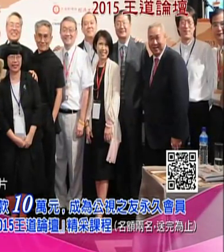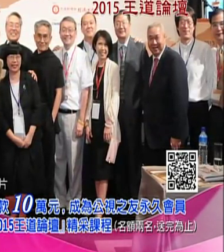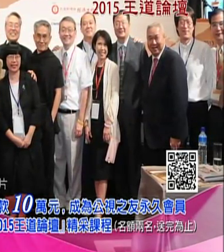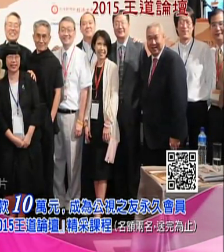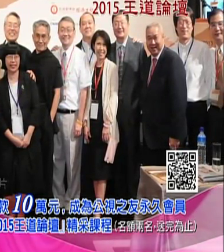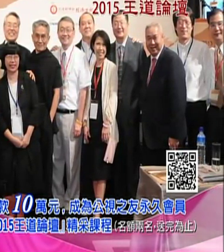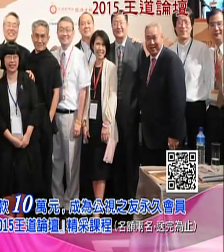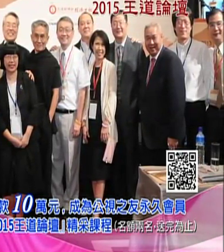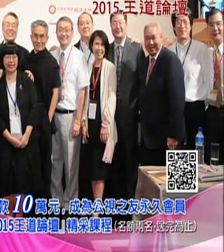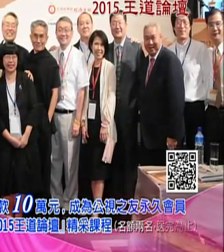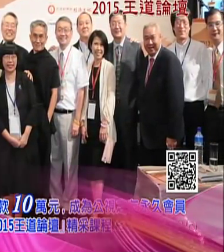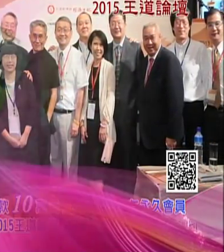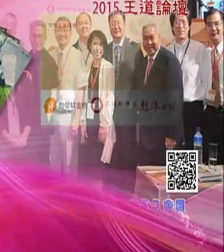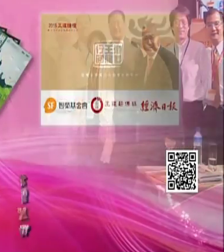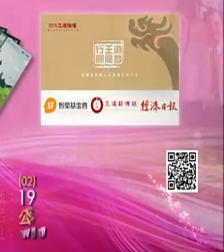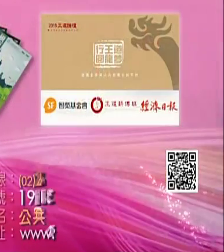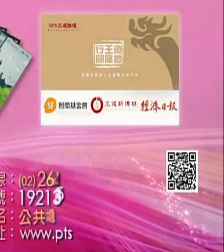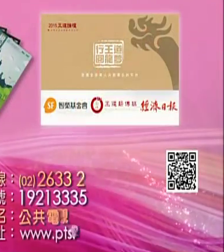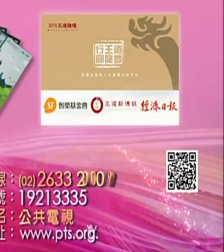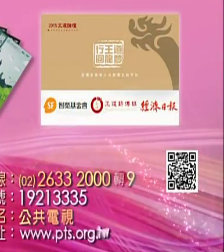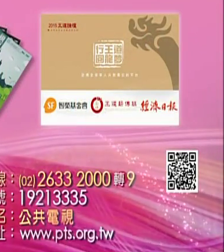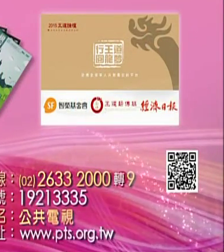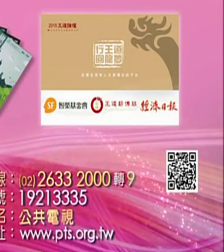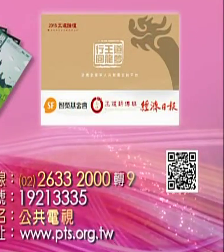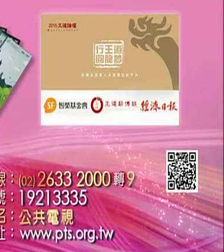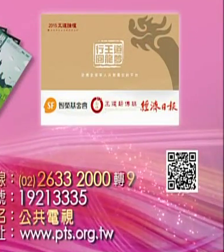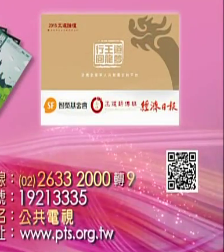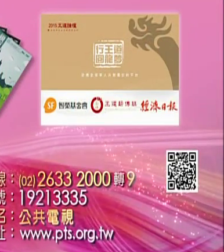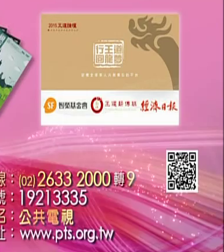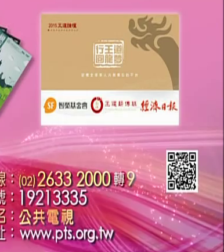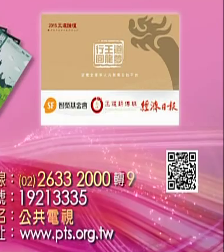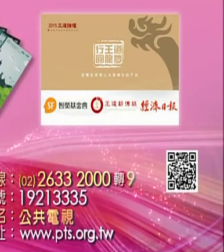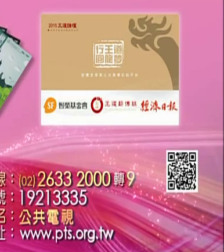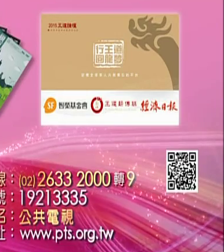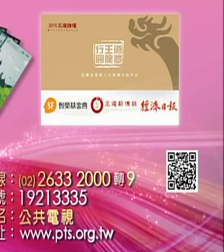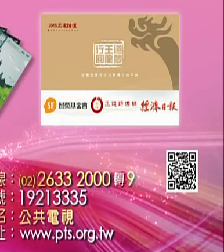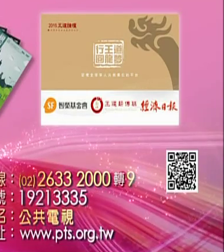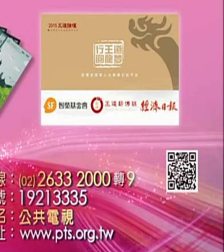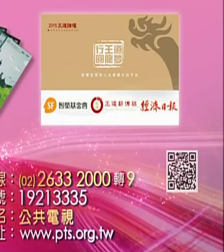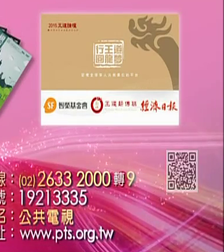扫描 QR Code 公视网站或拨02-2633-2000转9。